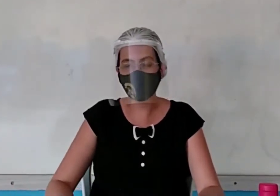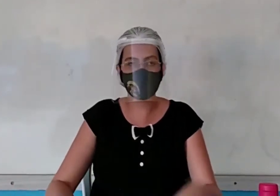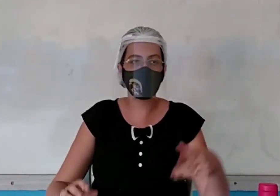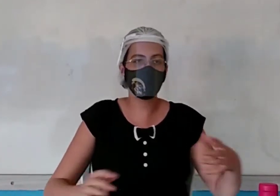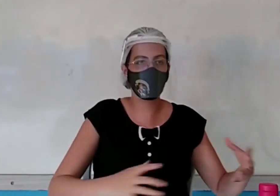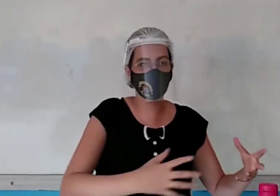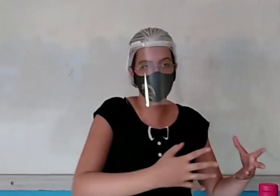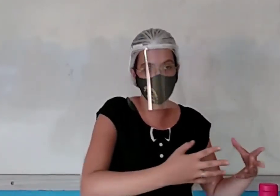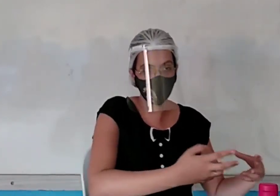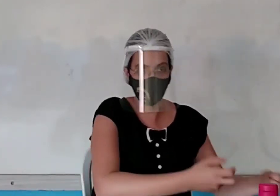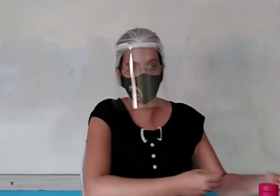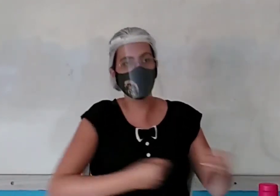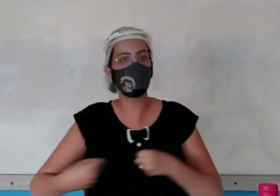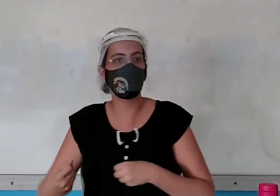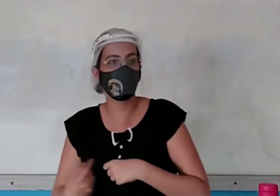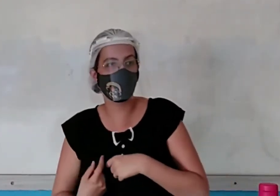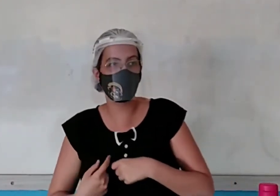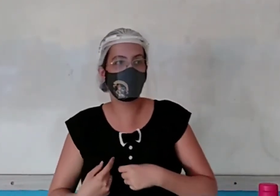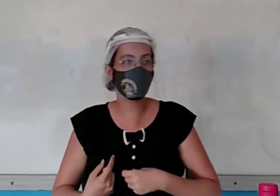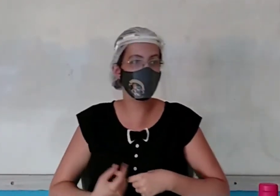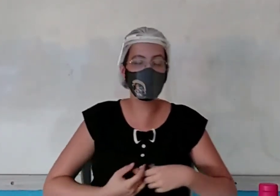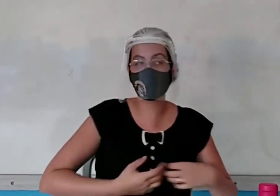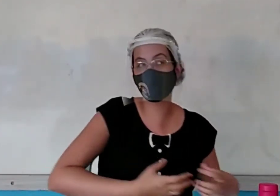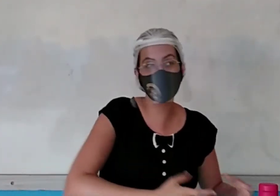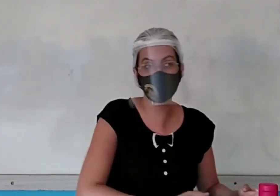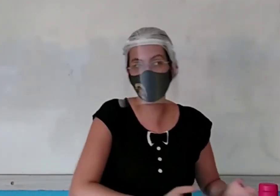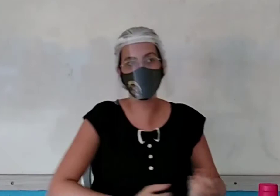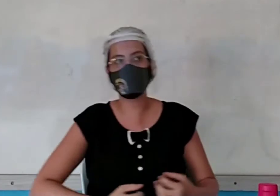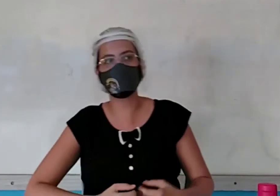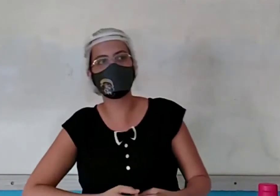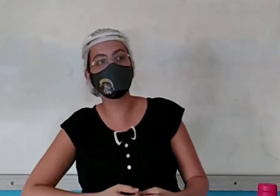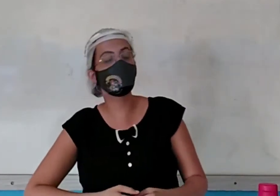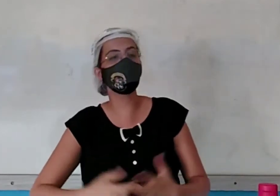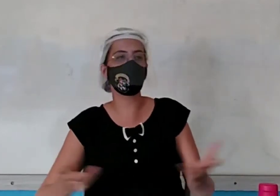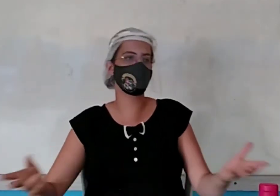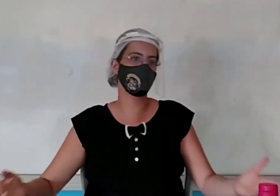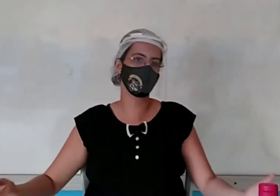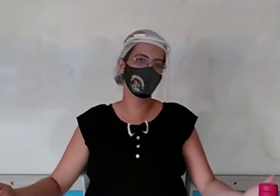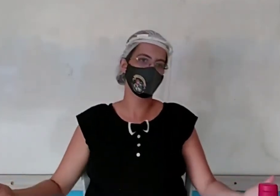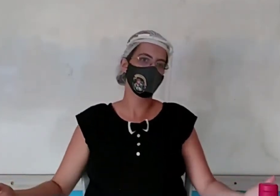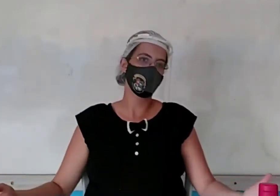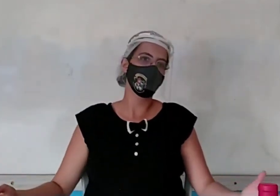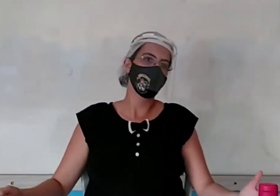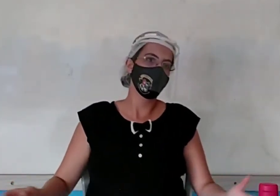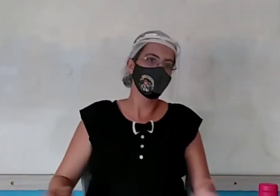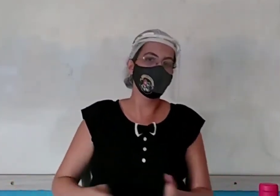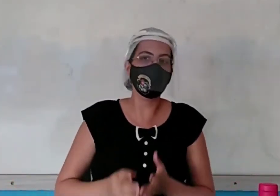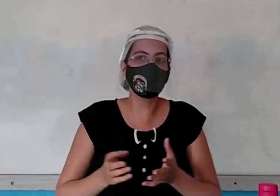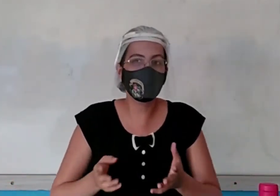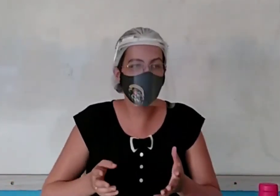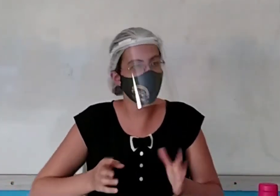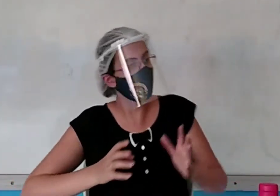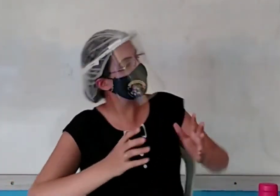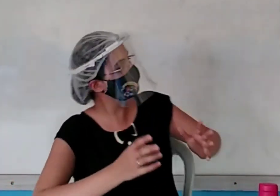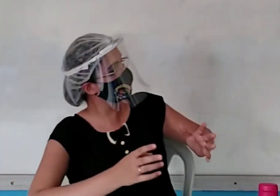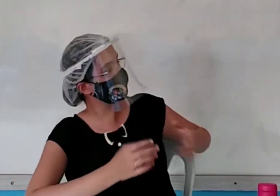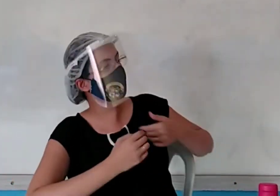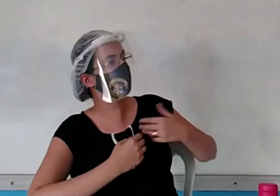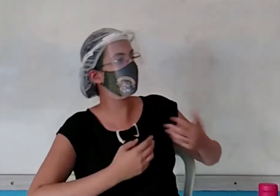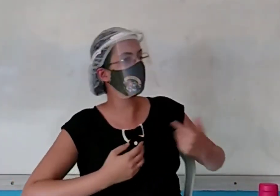teve o reflexo de me puxar. Porque a minha reação não foi nem de voltar. Eu não tive reação. Eu estou aqui. Aí, eu viro, o negócio está